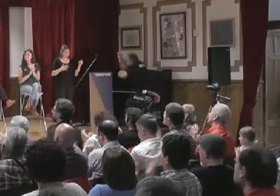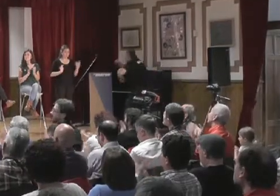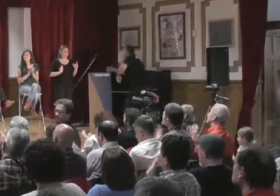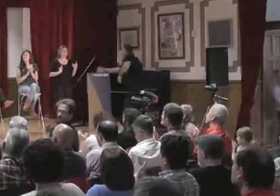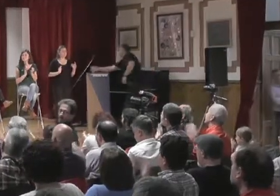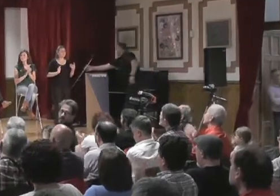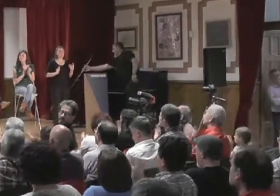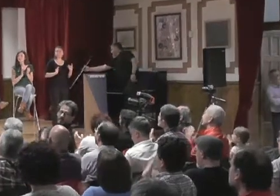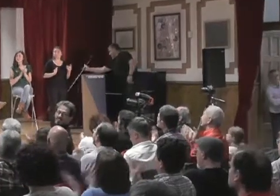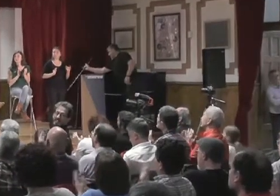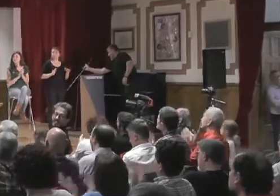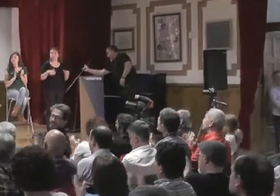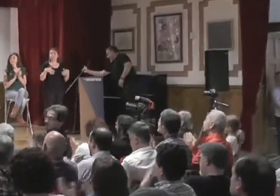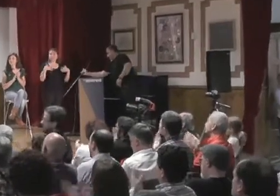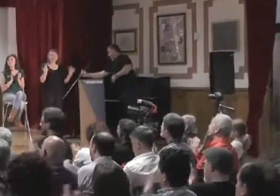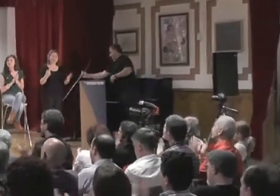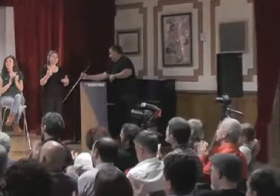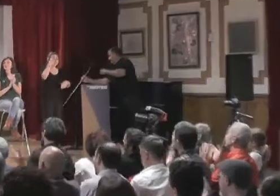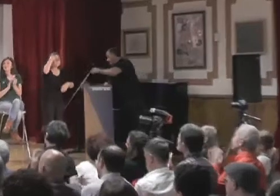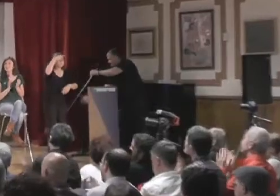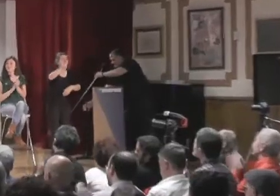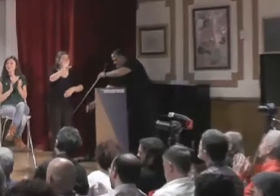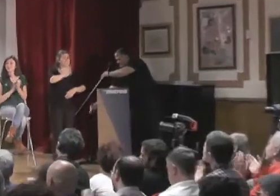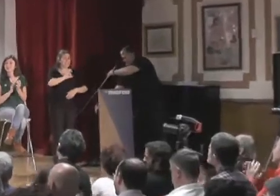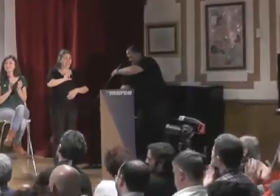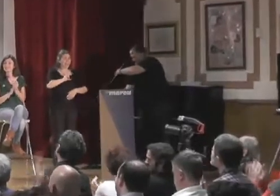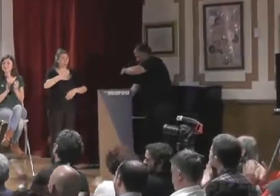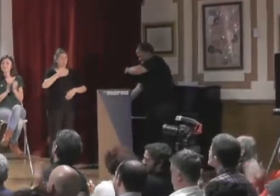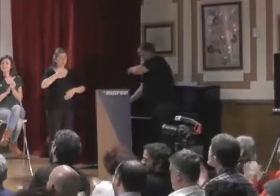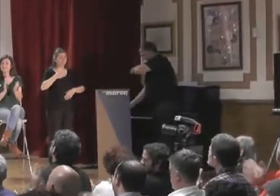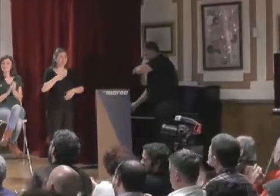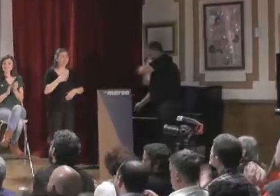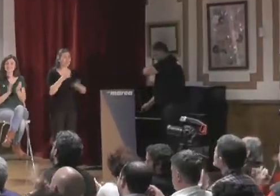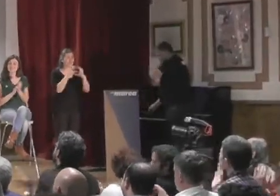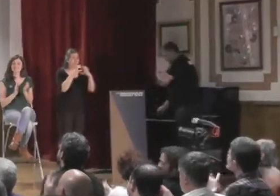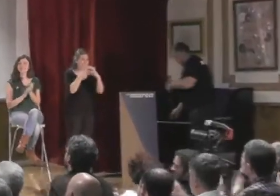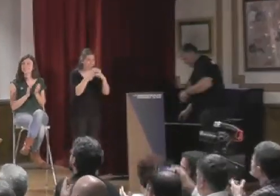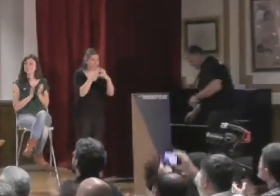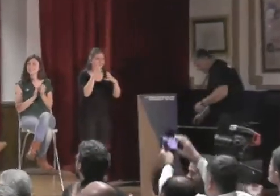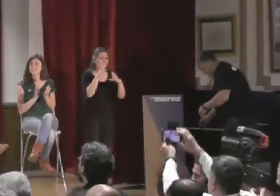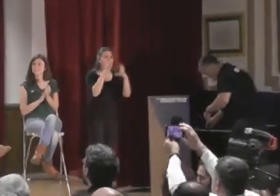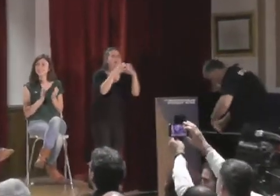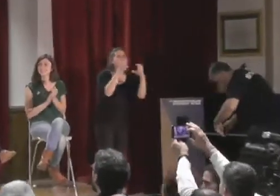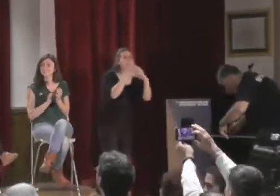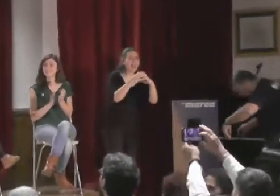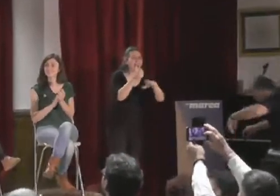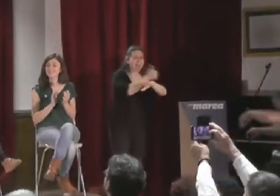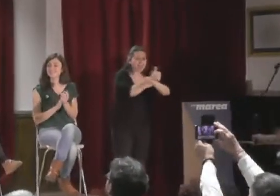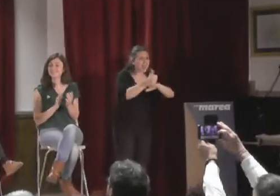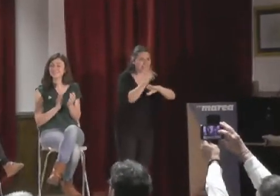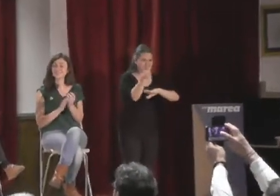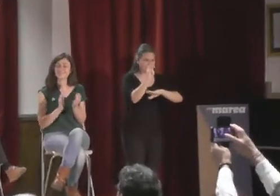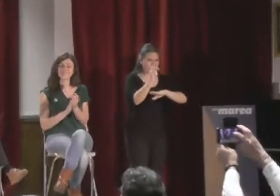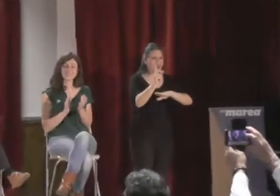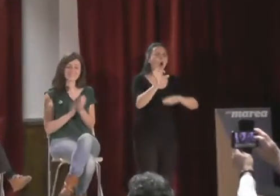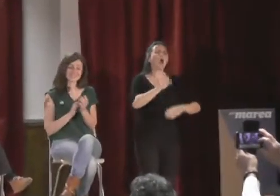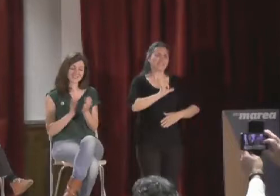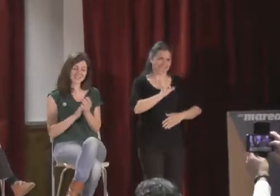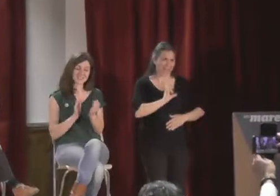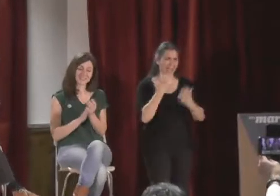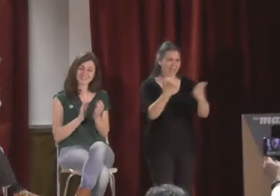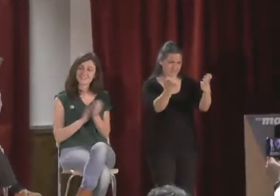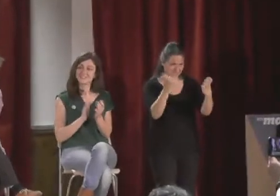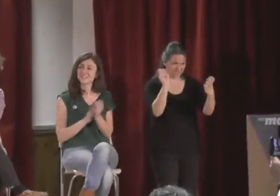importante votar po Senado. O papel naranxa, sabedes? O naranxa non quero decir de Ciudadanos, quero decir o papel naranxa do Senado, ollo, non